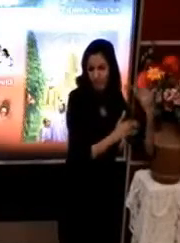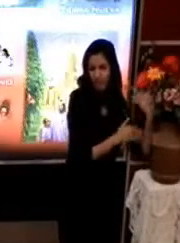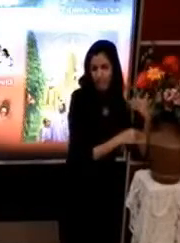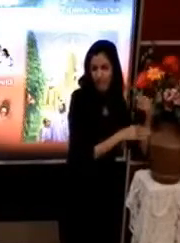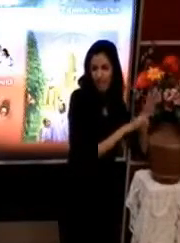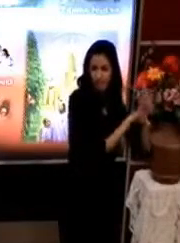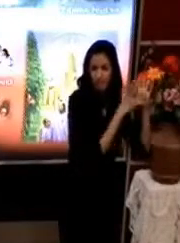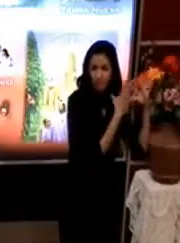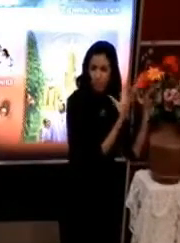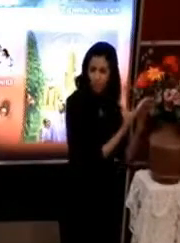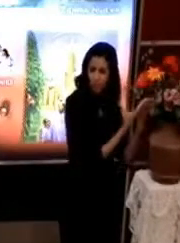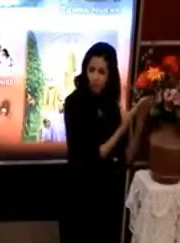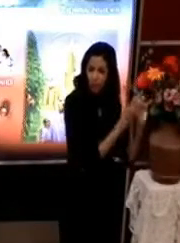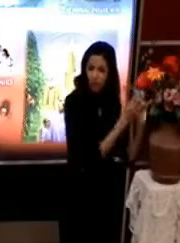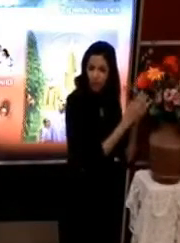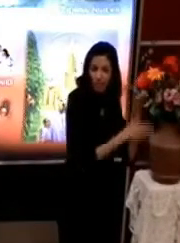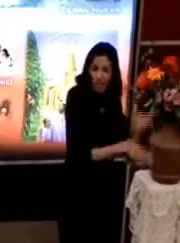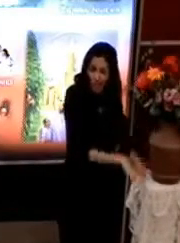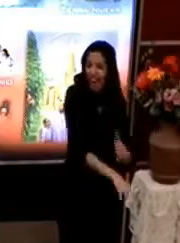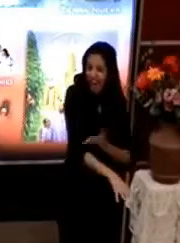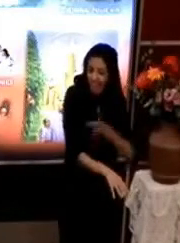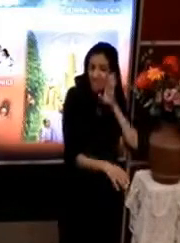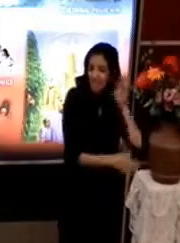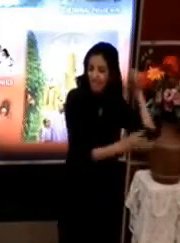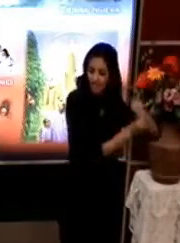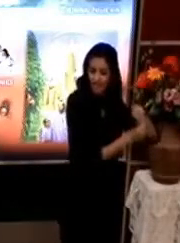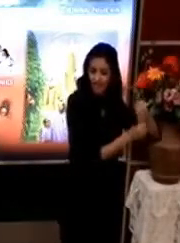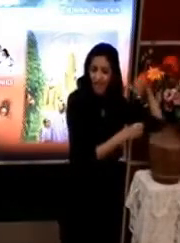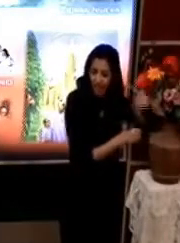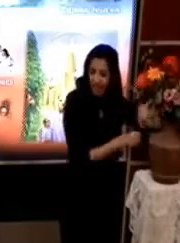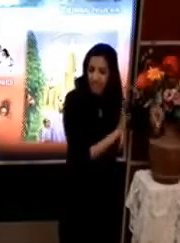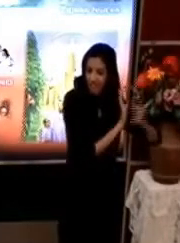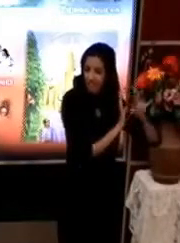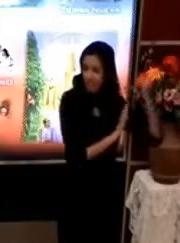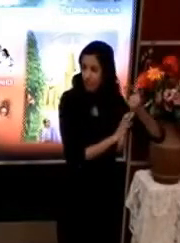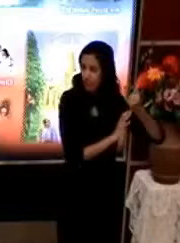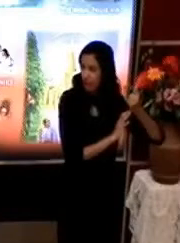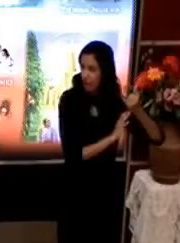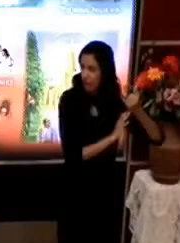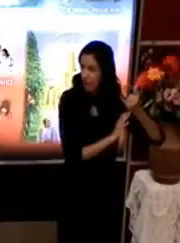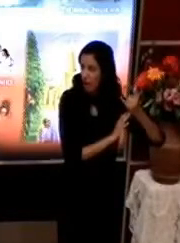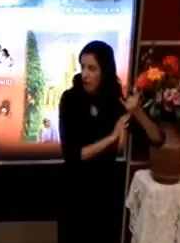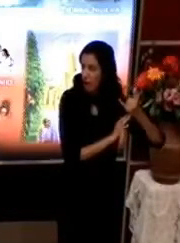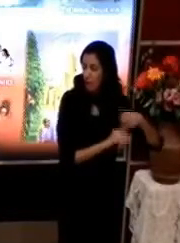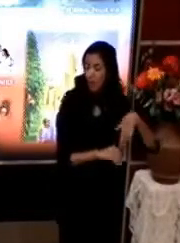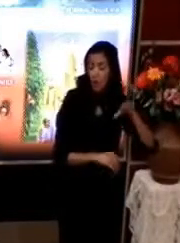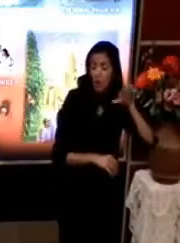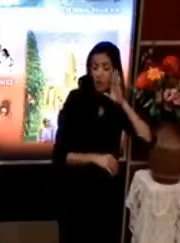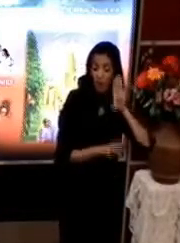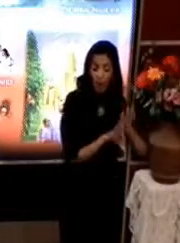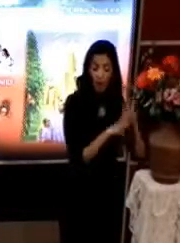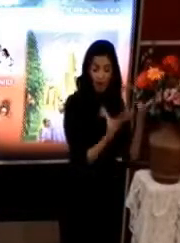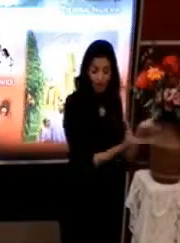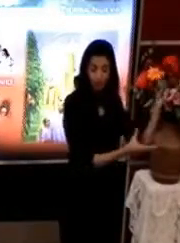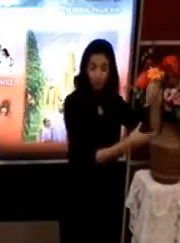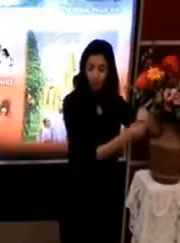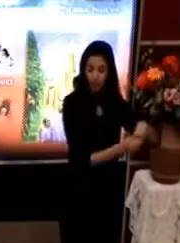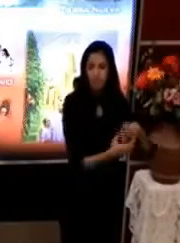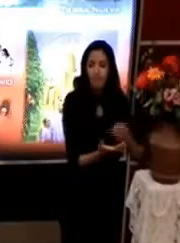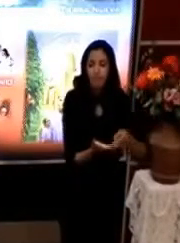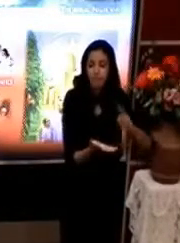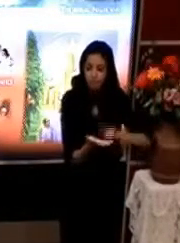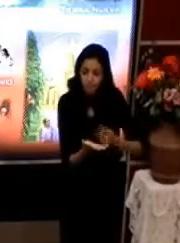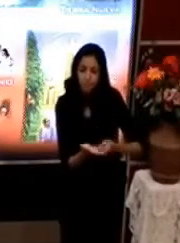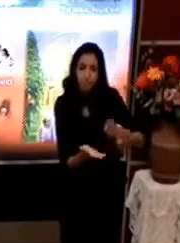que entrara el pecado. Y cuando entró el pecado, ¿verdad? El Señor nos recalcó y nos remarcó otra vez lo que es el